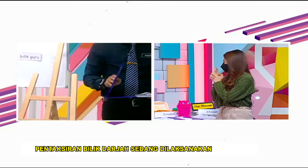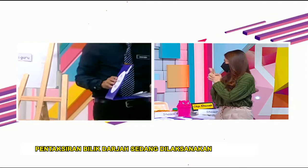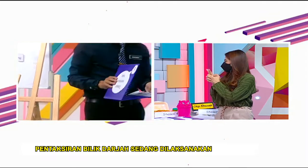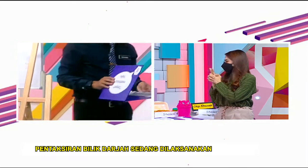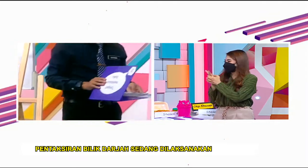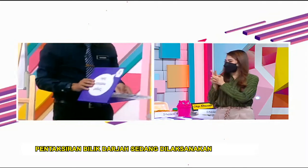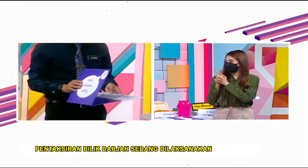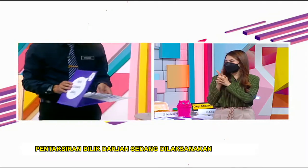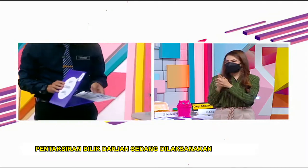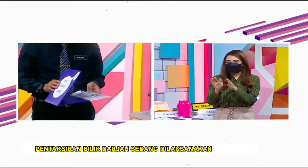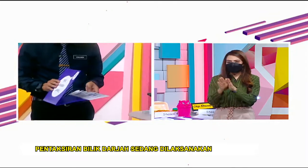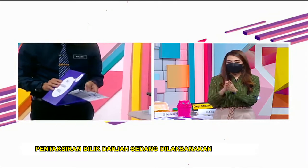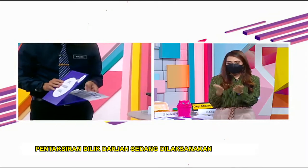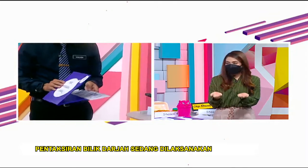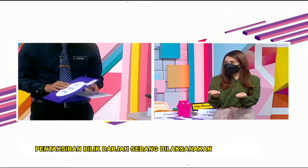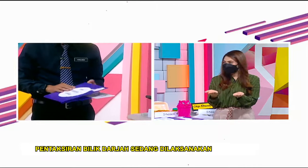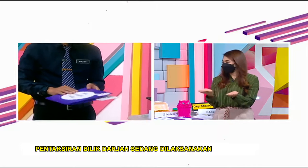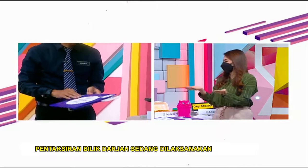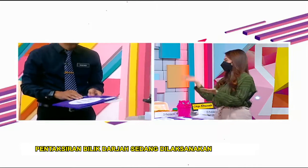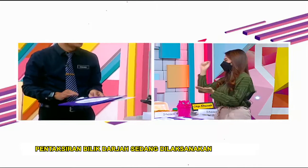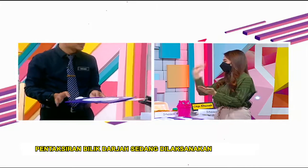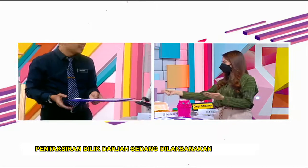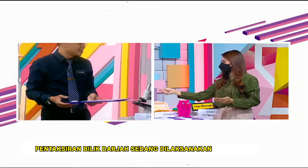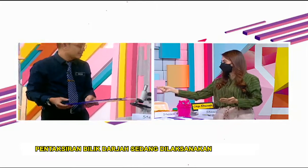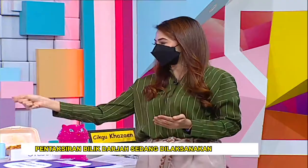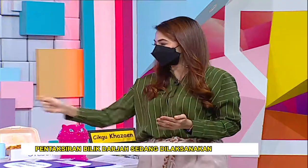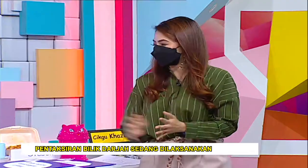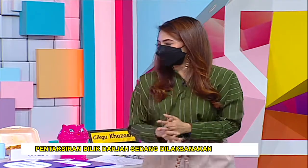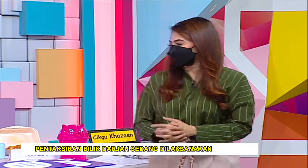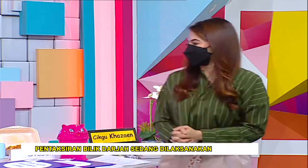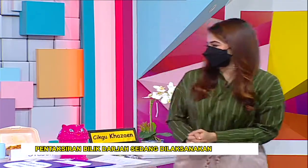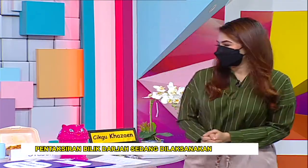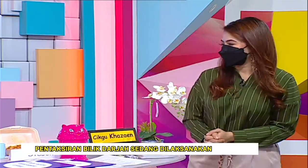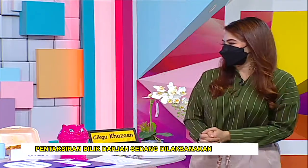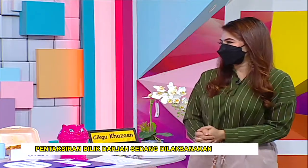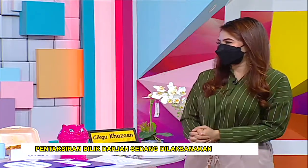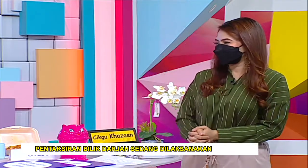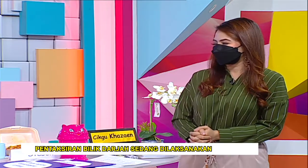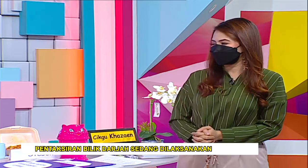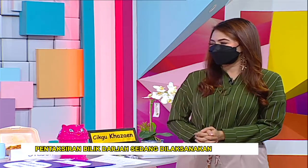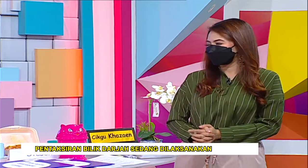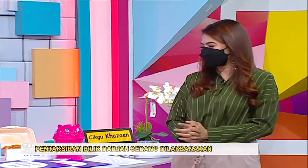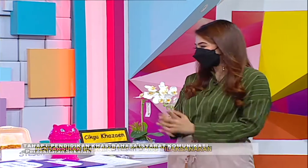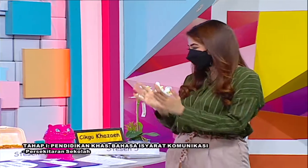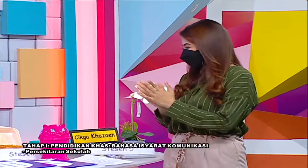sumber mesti ada banyak buku. Buku. Stesen 2. Yes. Pandai.